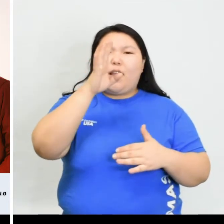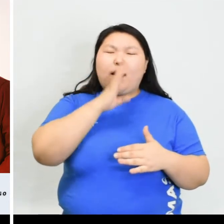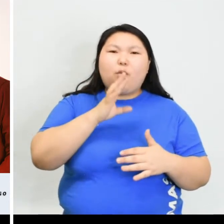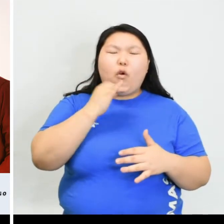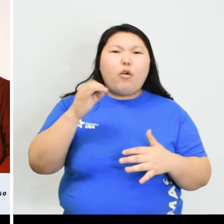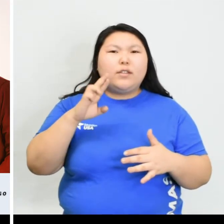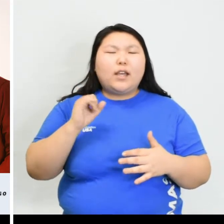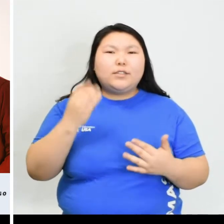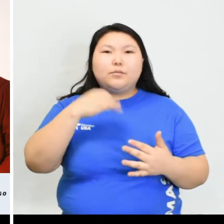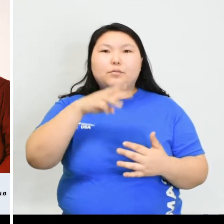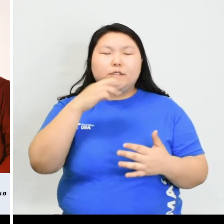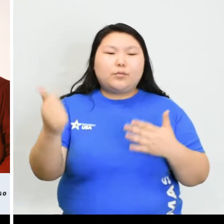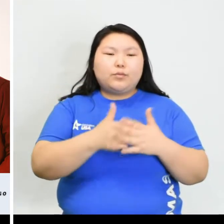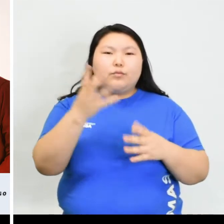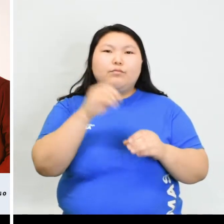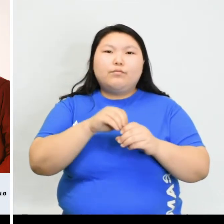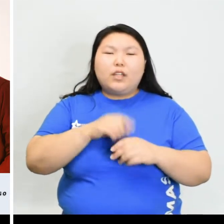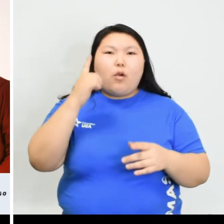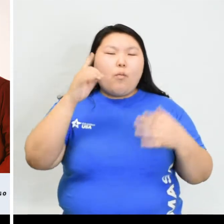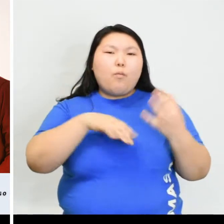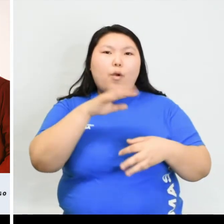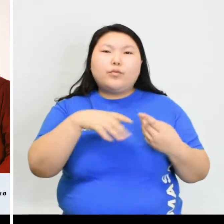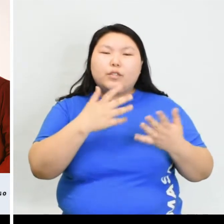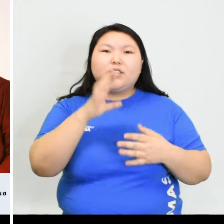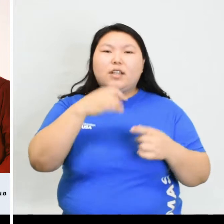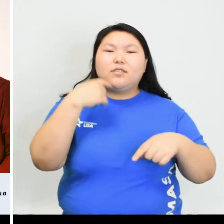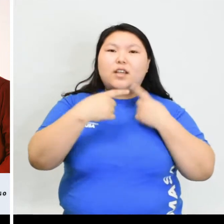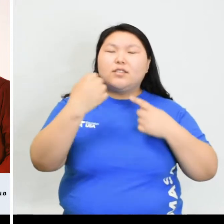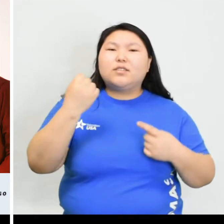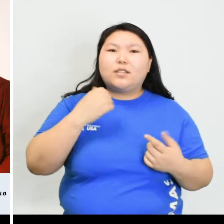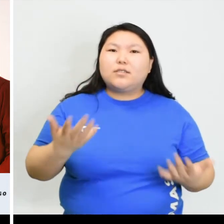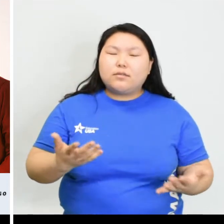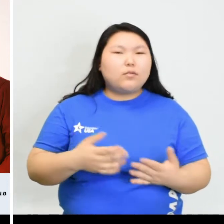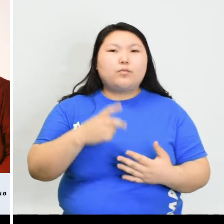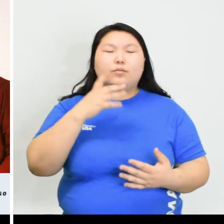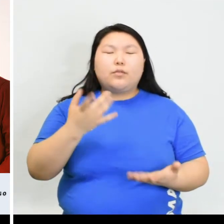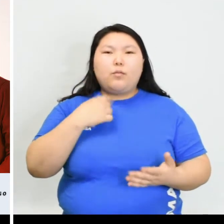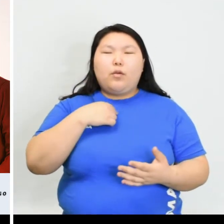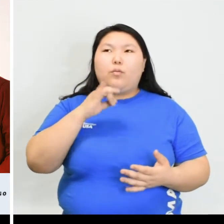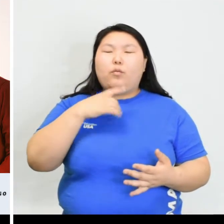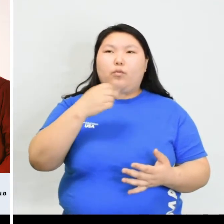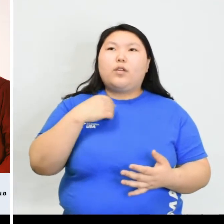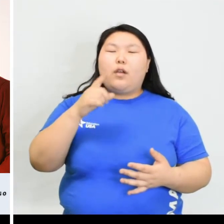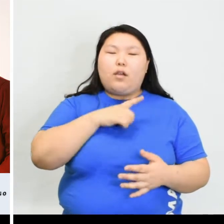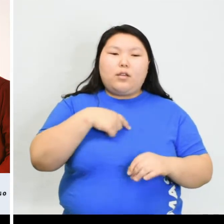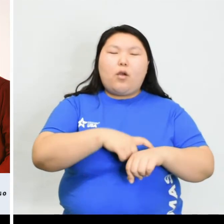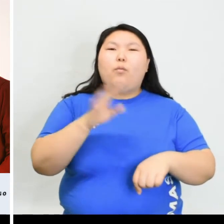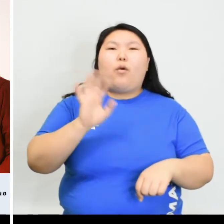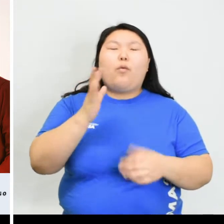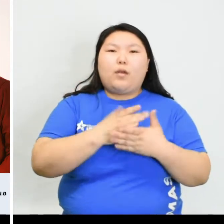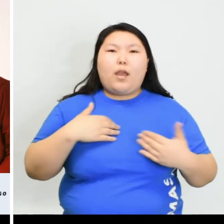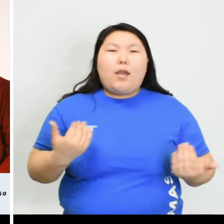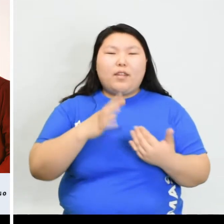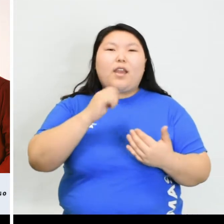Яаж одоо тийм их мэдээлэл цуглуулаад тэрийг боловсруулад ингэж ярь чаддгийг хүсье. Би бол үнэхээр өөрийгөө болоогүй байна уу?